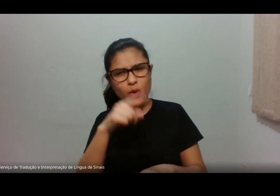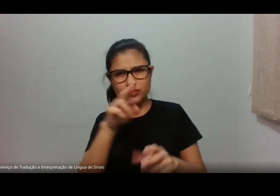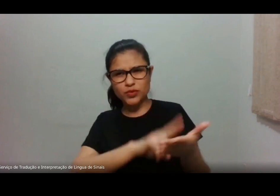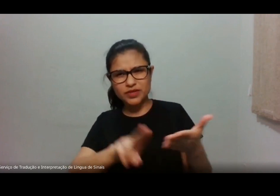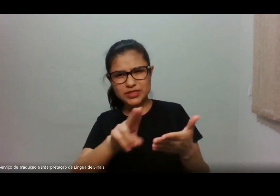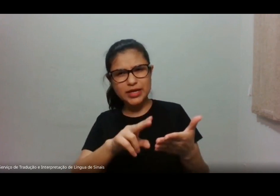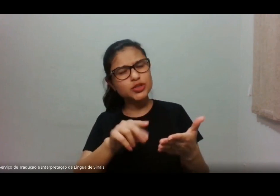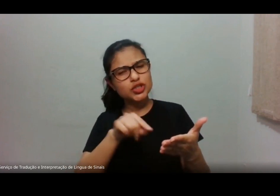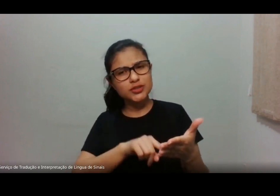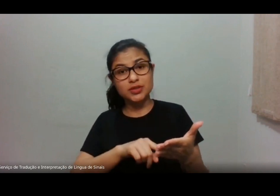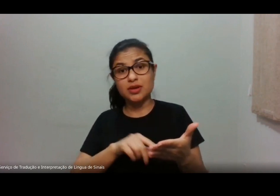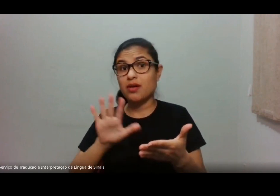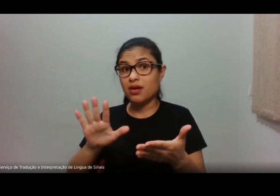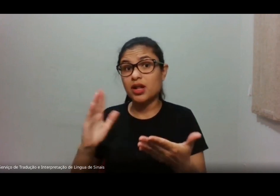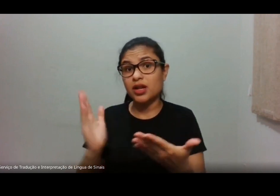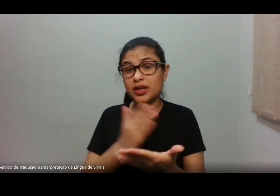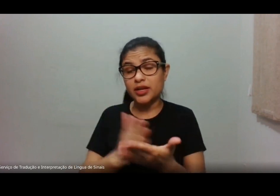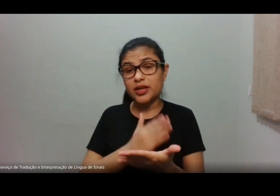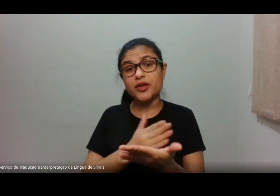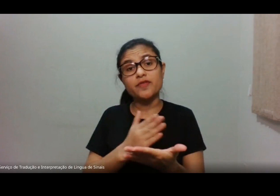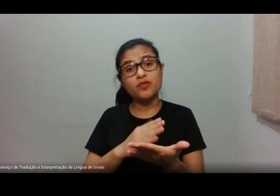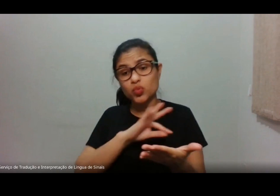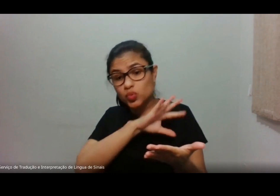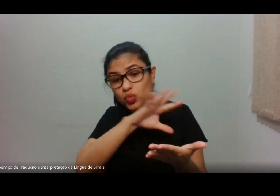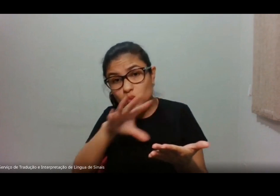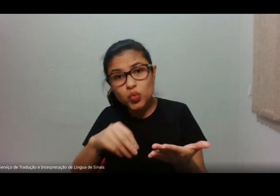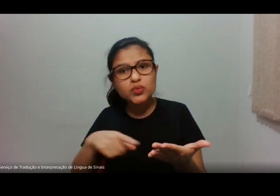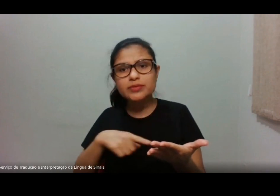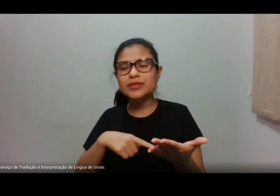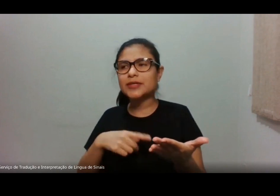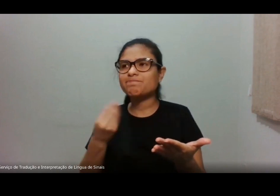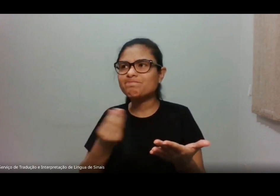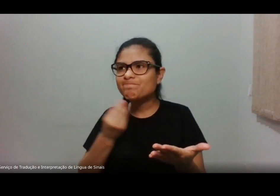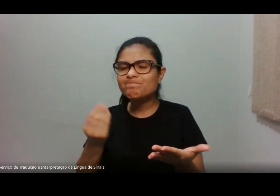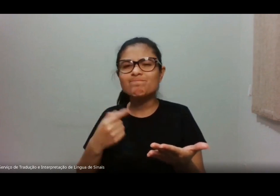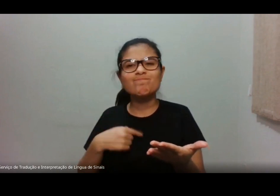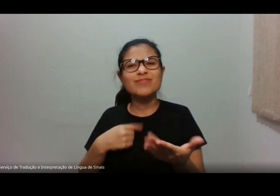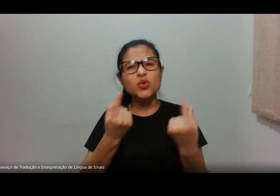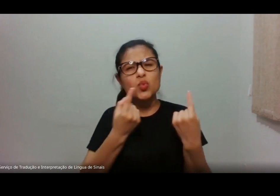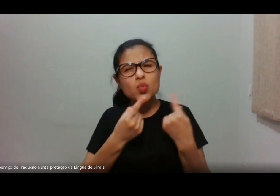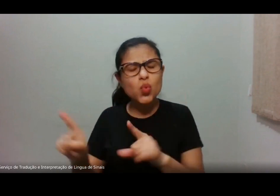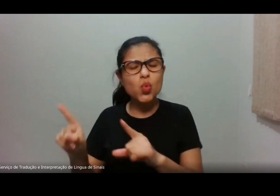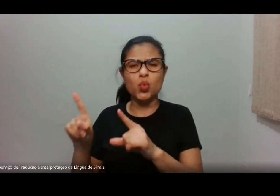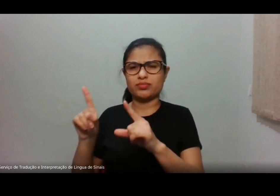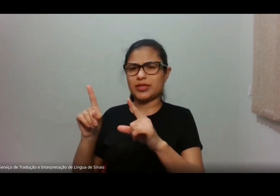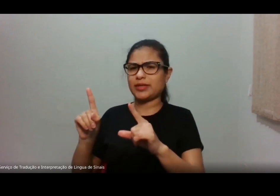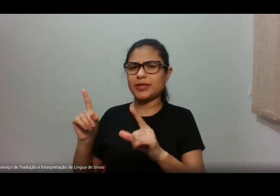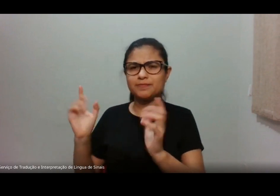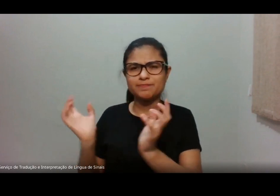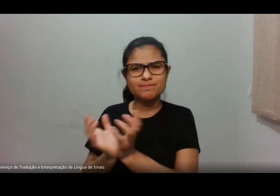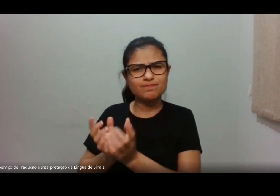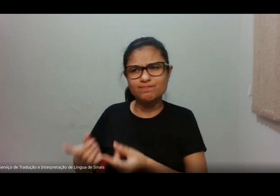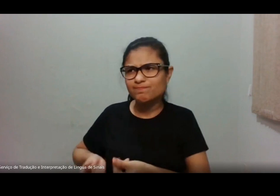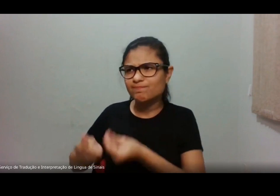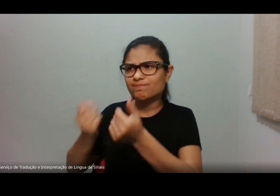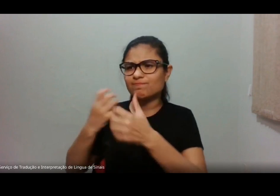universidade. Aliás, por todo o livro, gente, perpassa um tom de revolta, revolta contra a nobreza